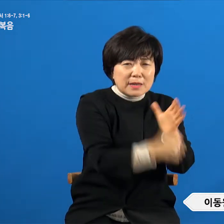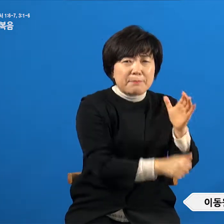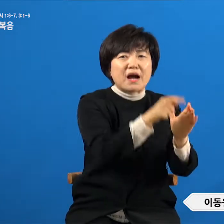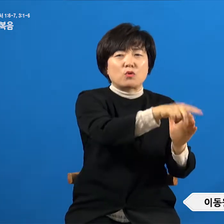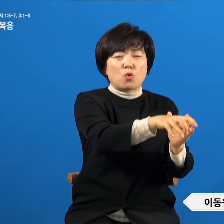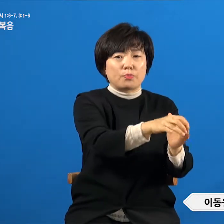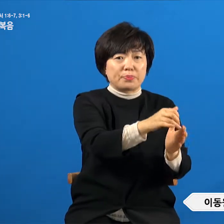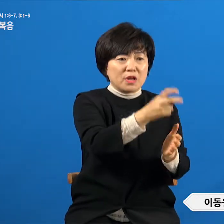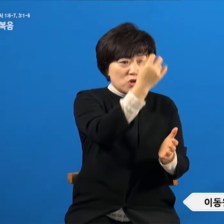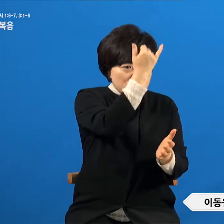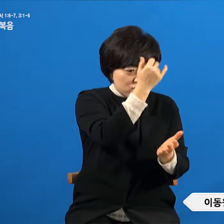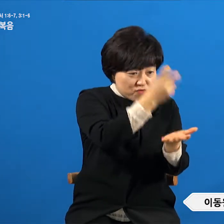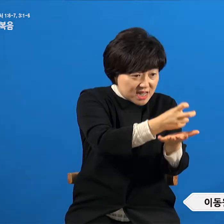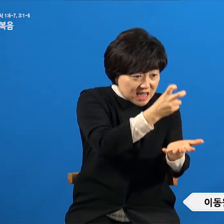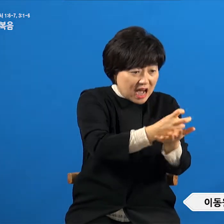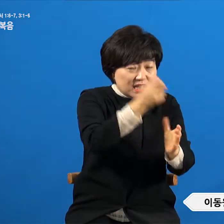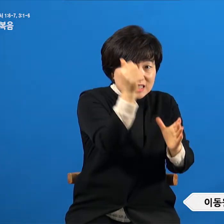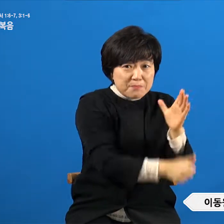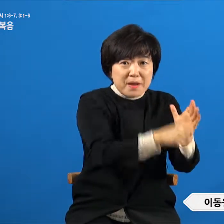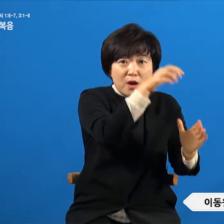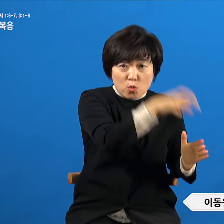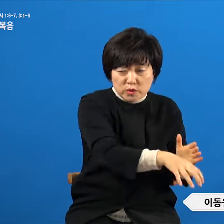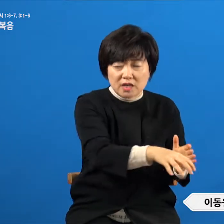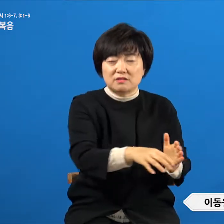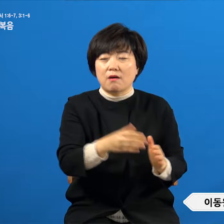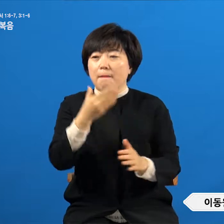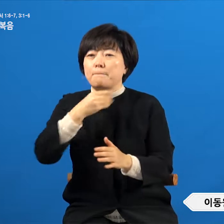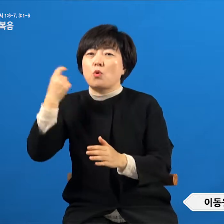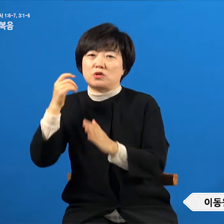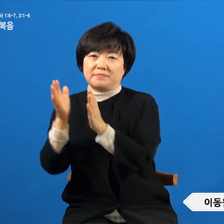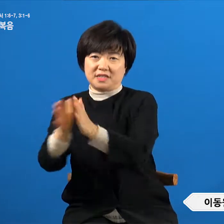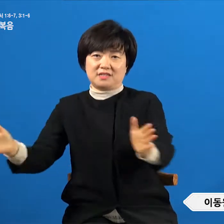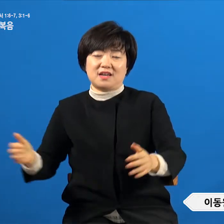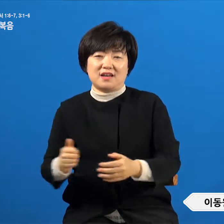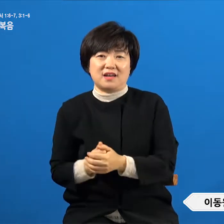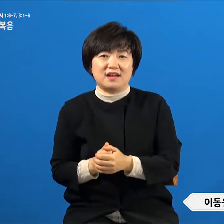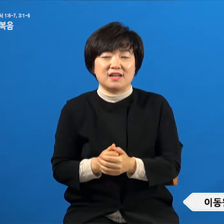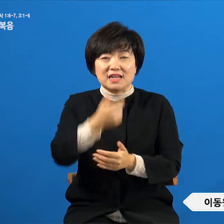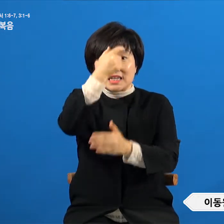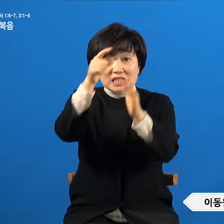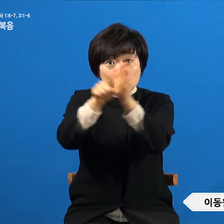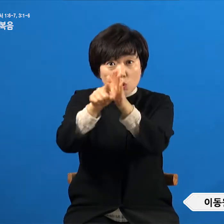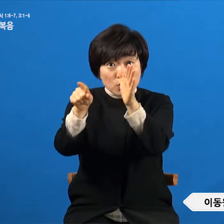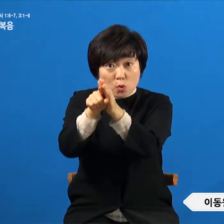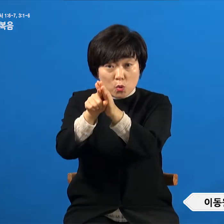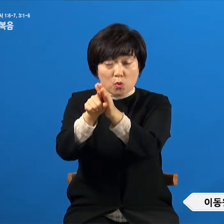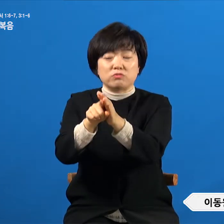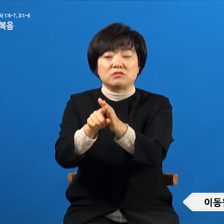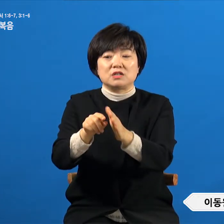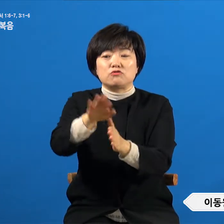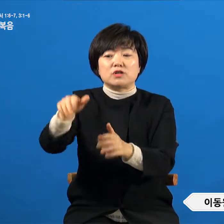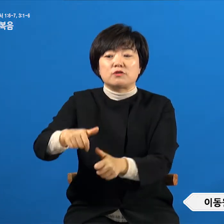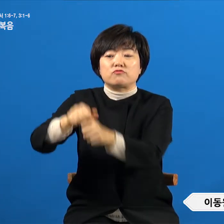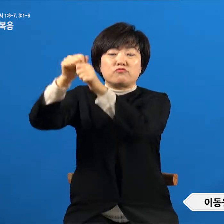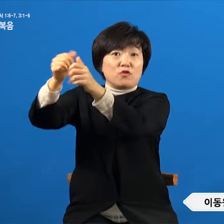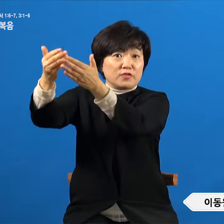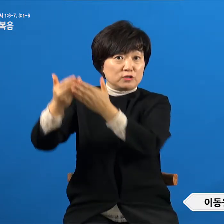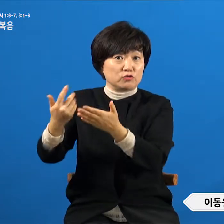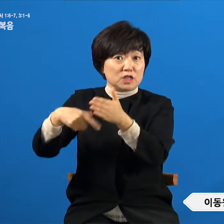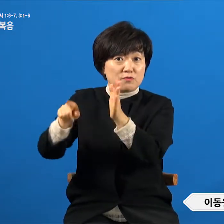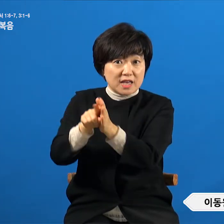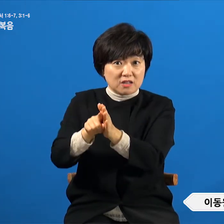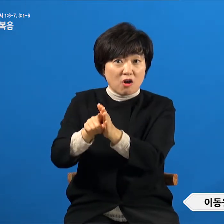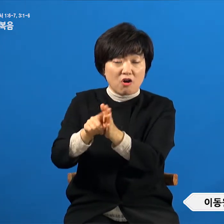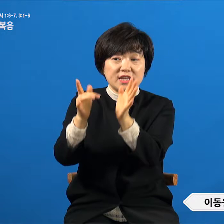윤리가 실패한 곳에서 복음은 시작되는 것입니다. 기독교의 복음의 유일성, 독특성, 우리를 구원하기 위해서 하나님이